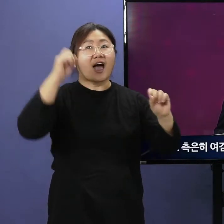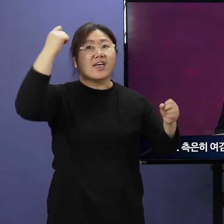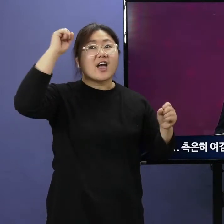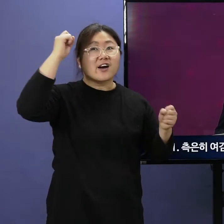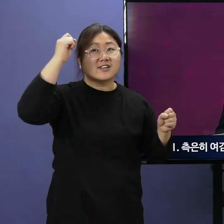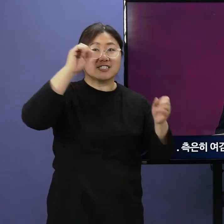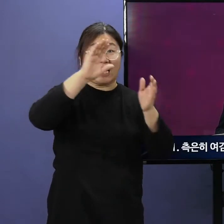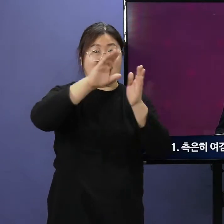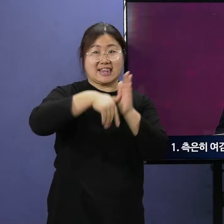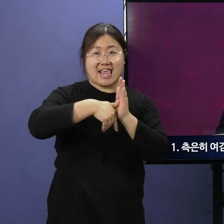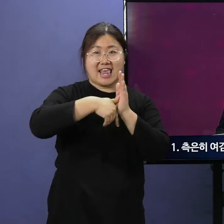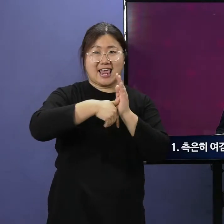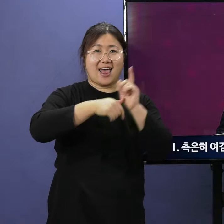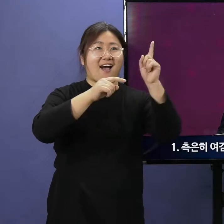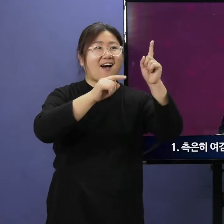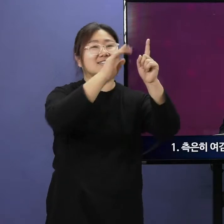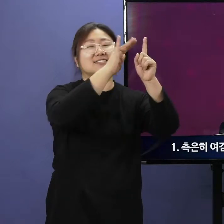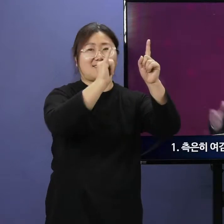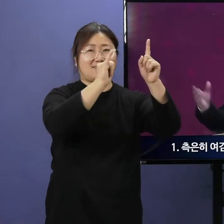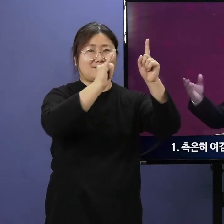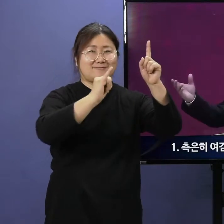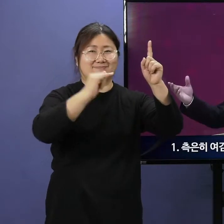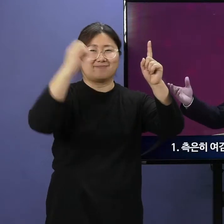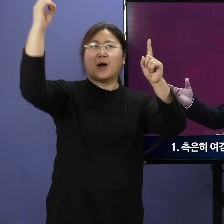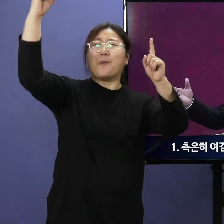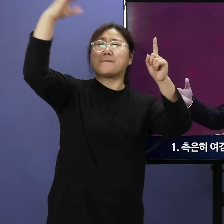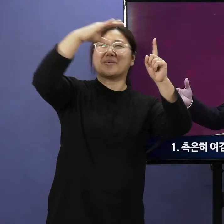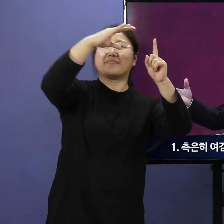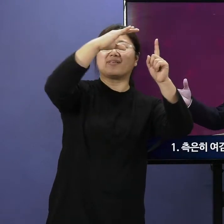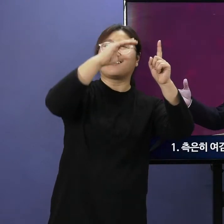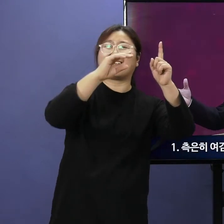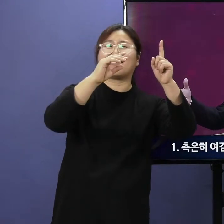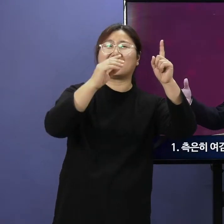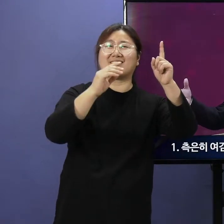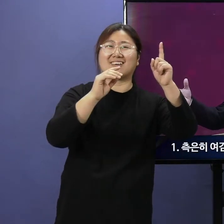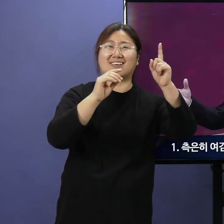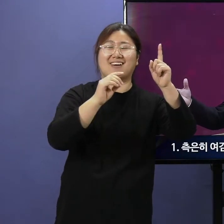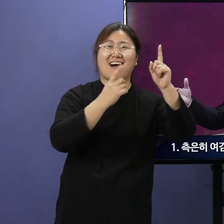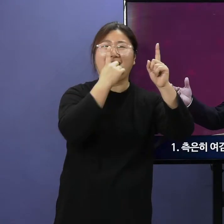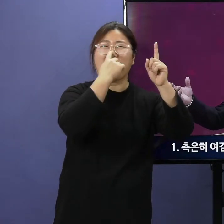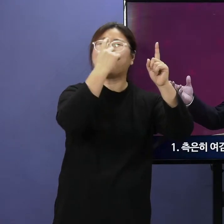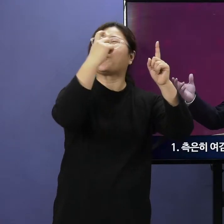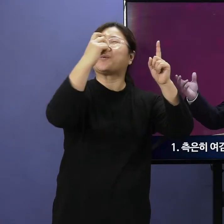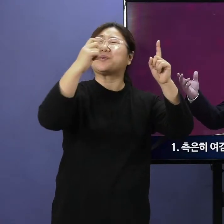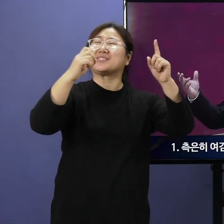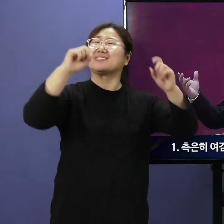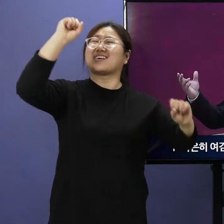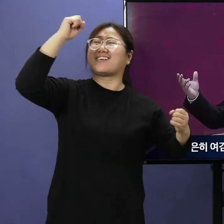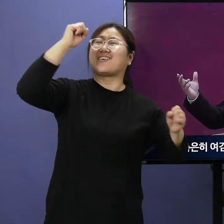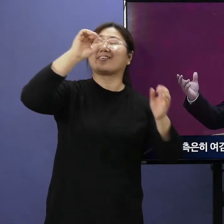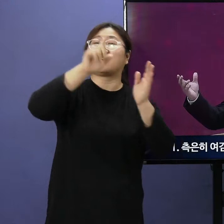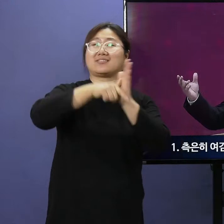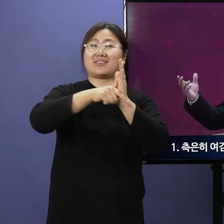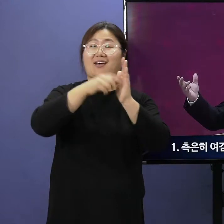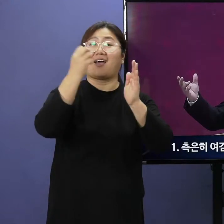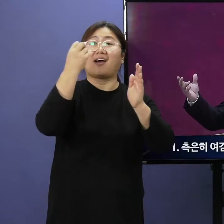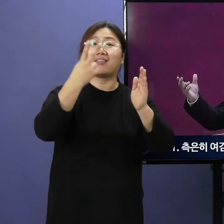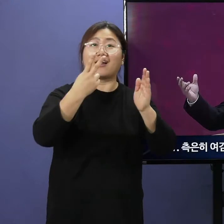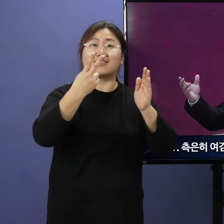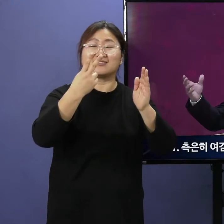연기를 펼치고 있는데 저 반대쪽에서 새로운 배우가 등장을 합니다. 그러면 어떻게